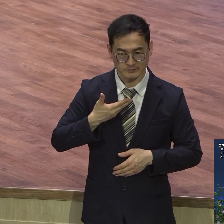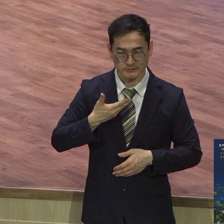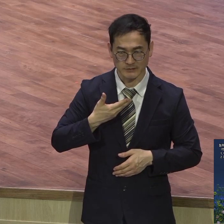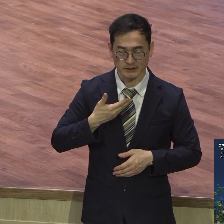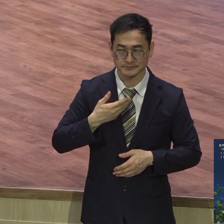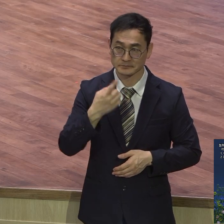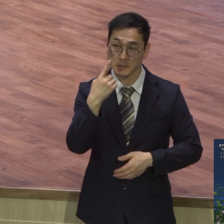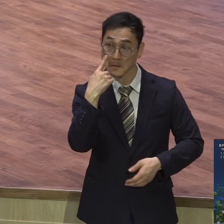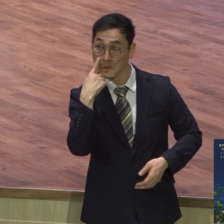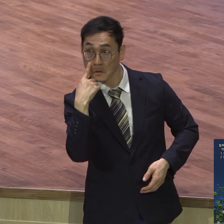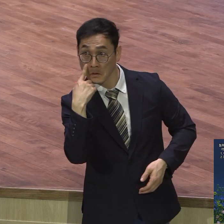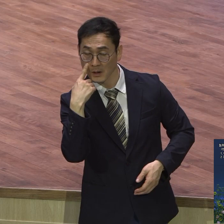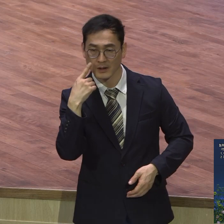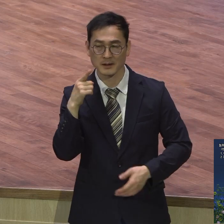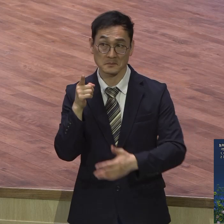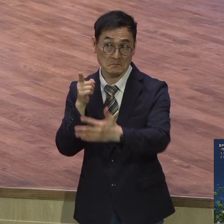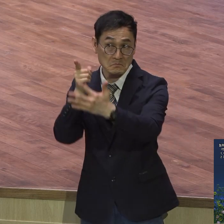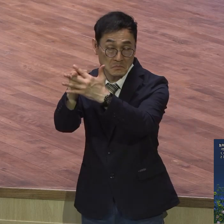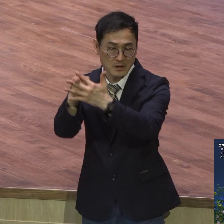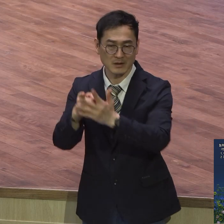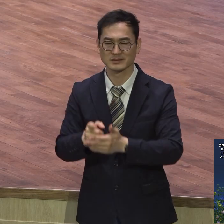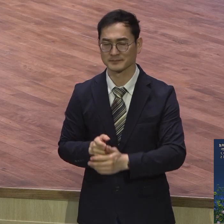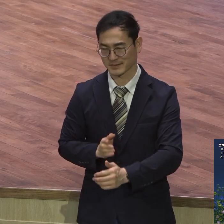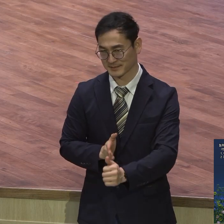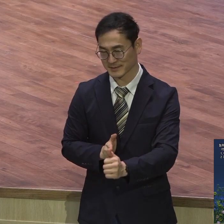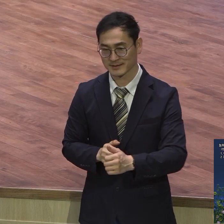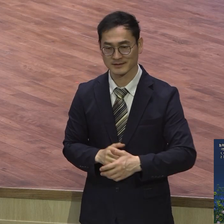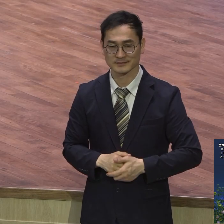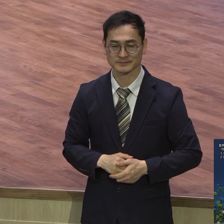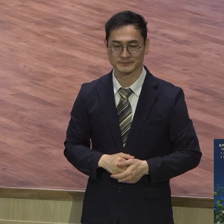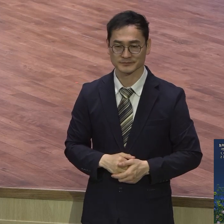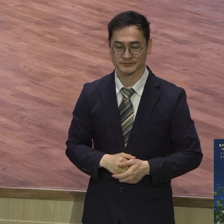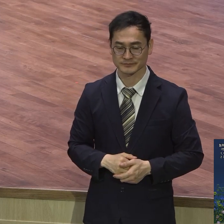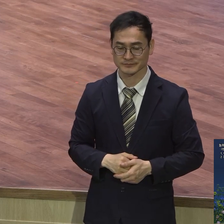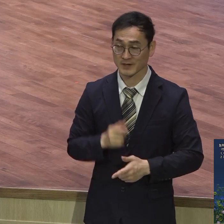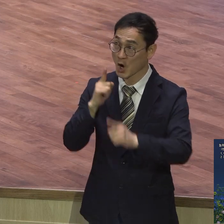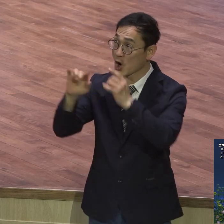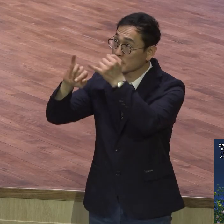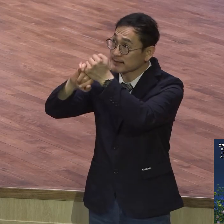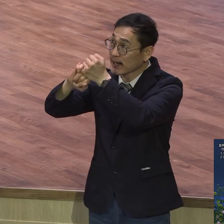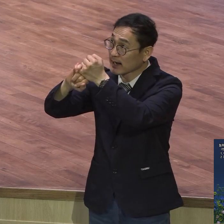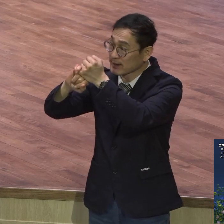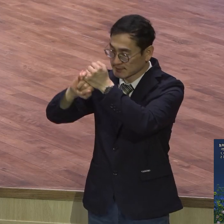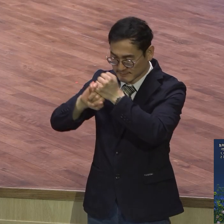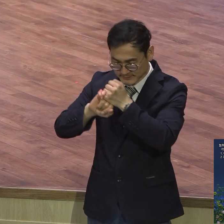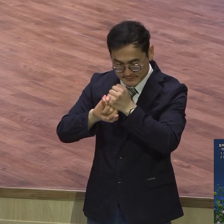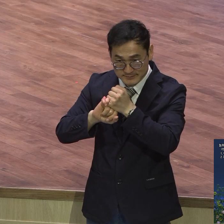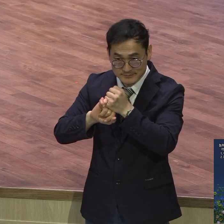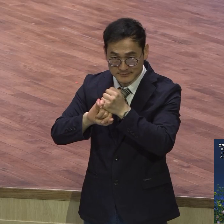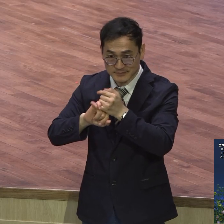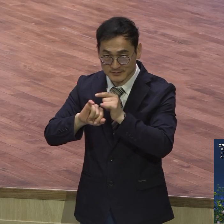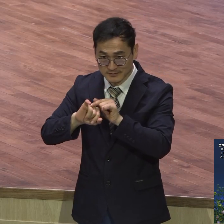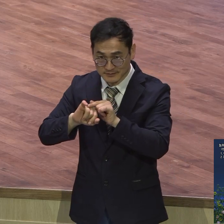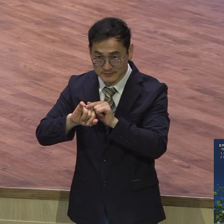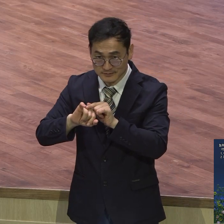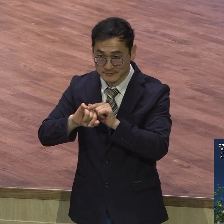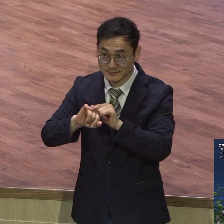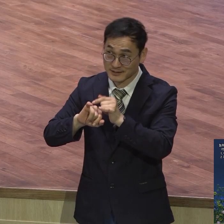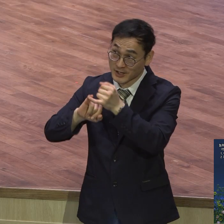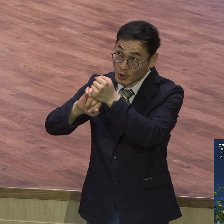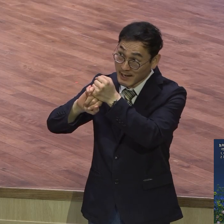복 은약의 메시지가 주어질 때 그 메시지가 나의 삶을 통해서 분명히 성취될 것이라고 하는 영적 태도